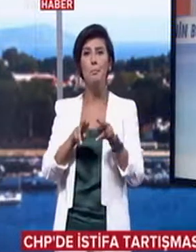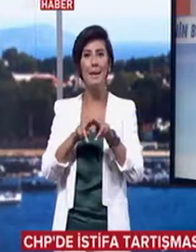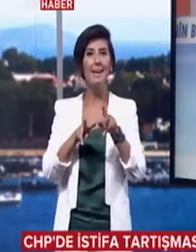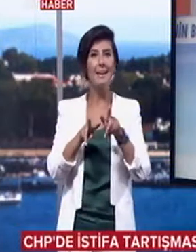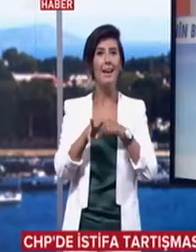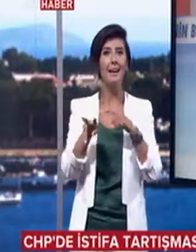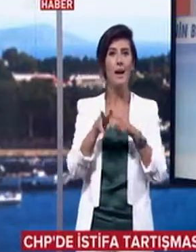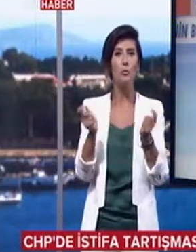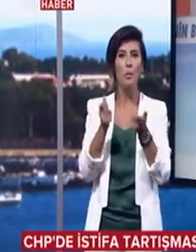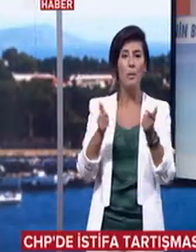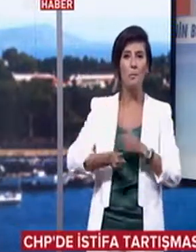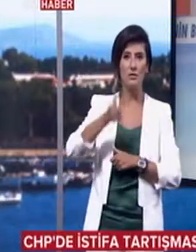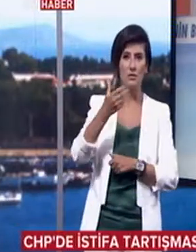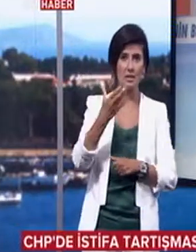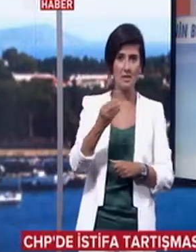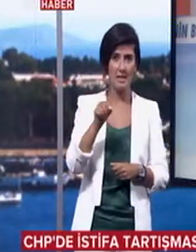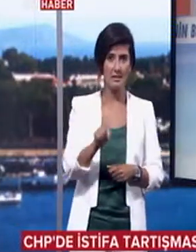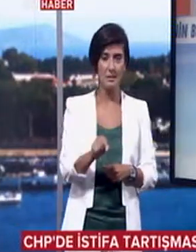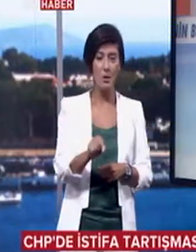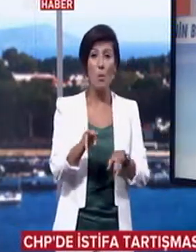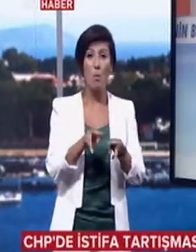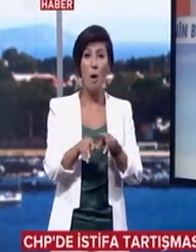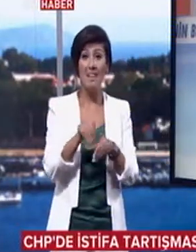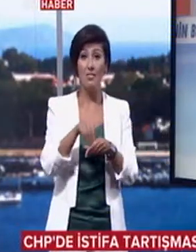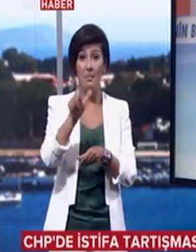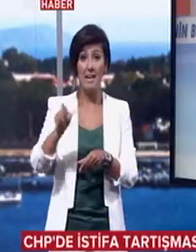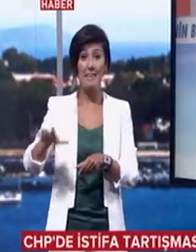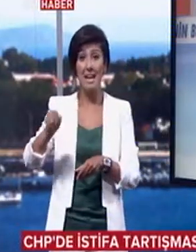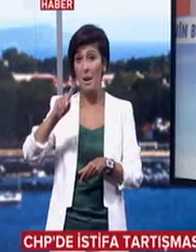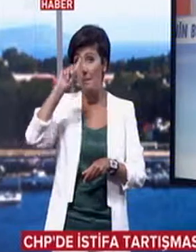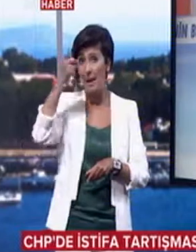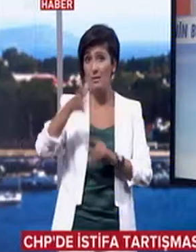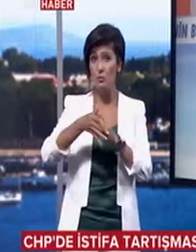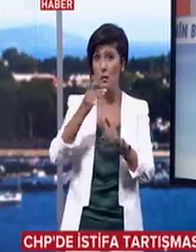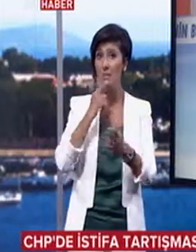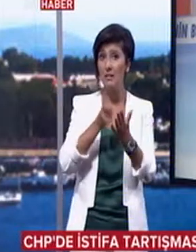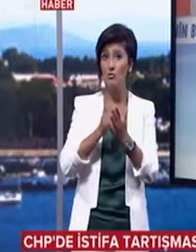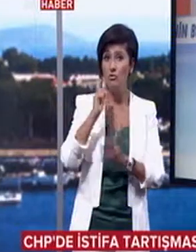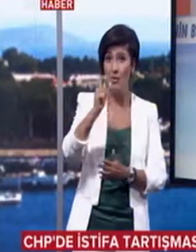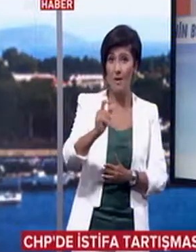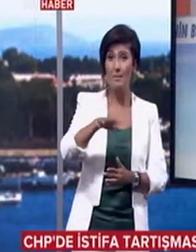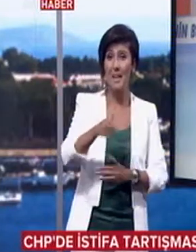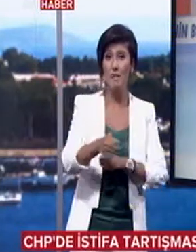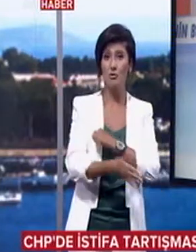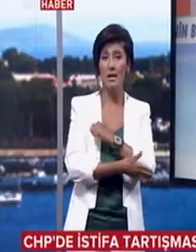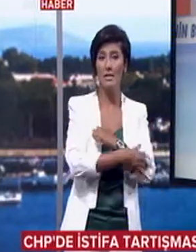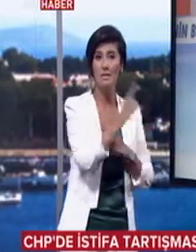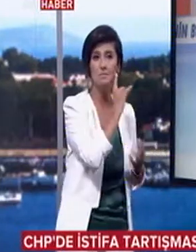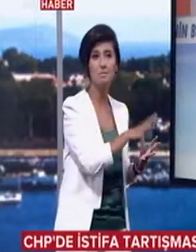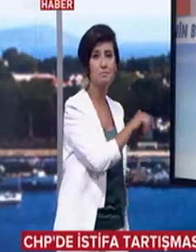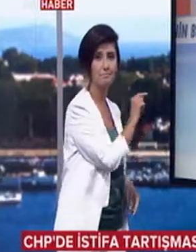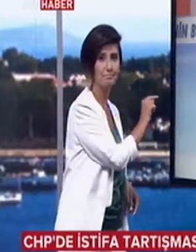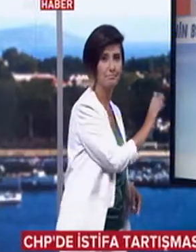MYK toplantısına başkanlık etti. Muhalif milletvekillerine genel merkez yönetimi adına cevapsa genel